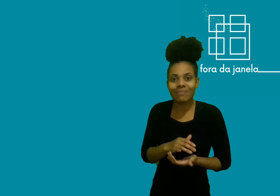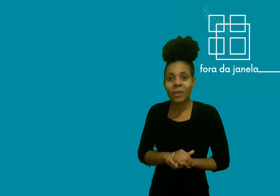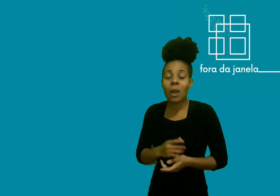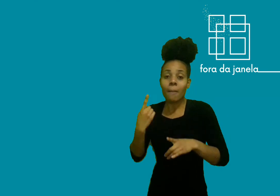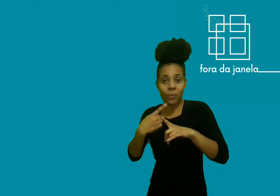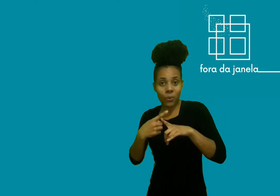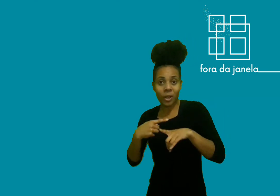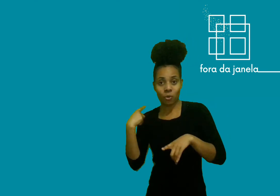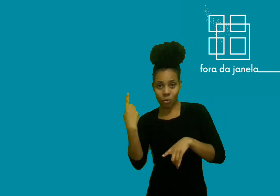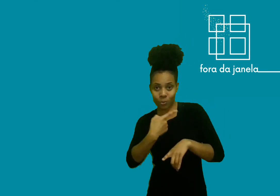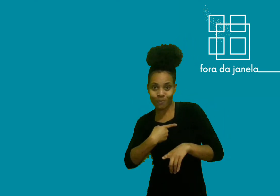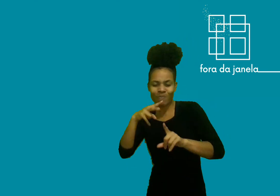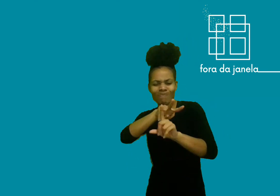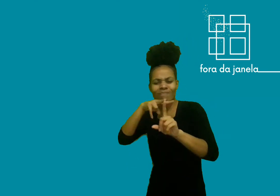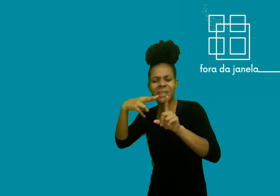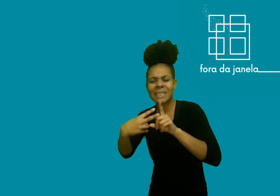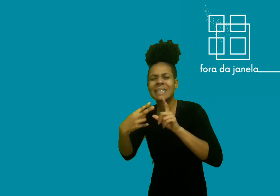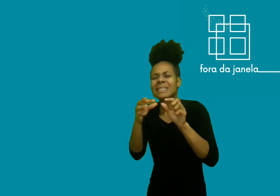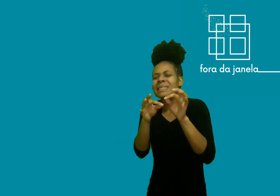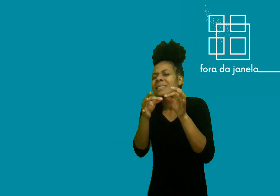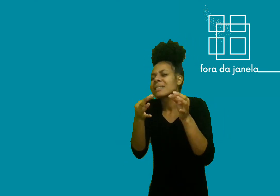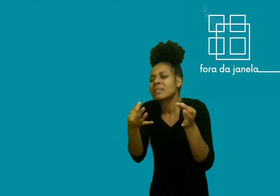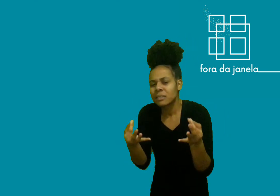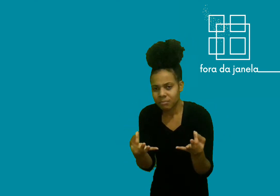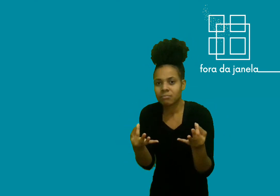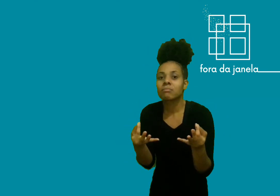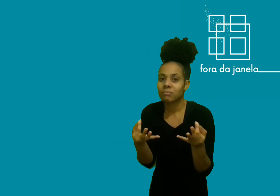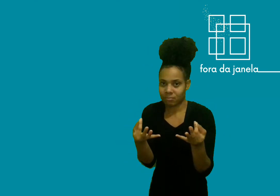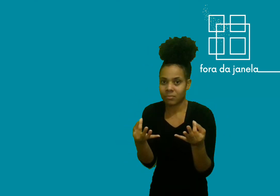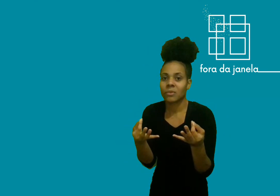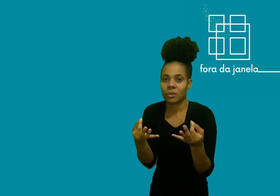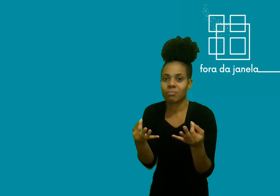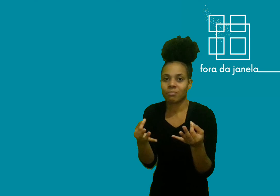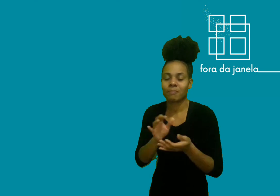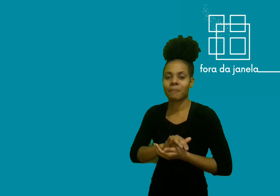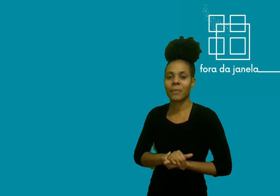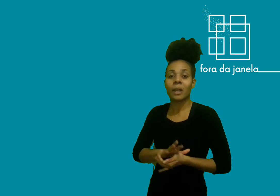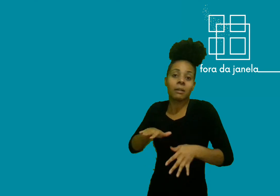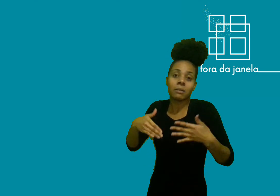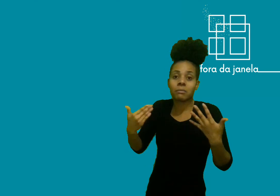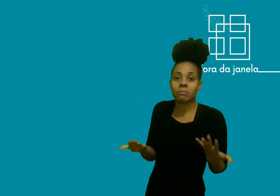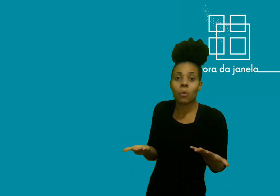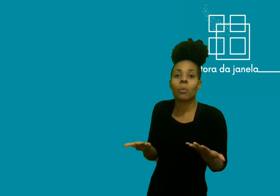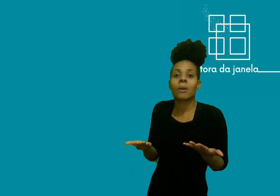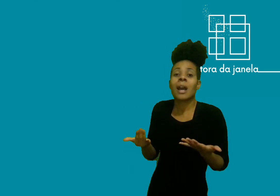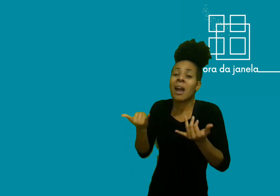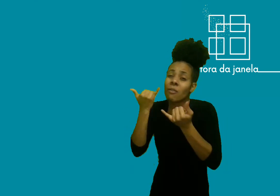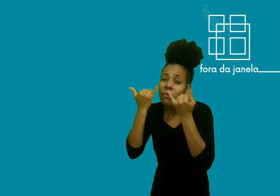A gente cria várias barreiras para aprender sobre e acaba enxergando essas pessoas com um olhar muito contaminado.